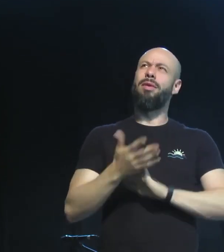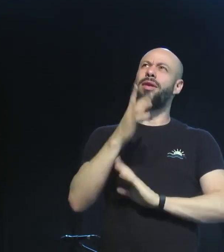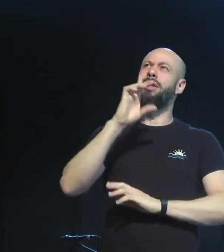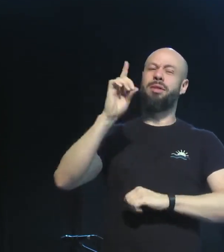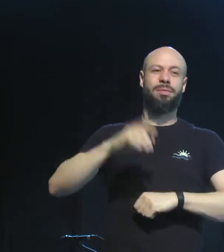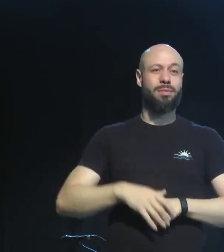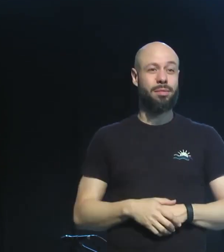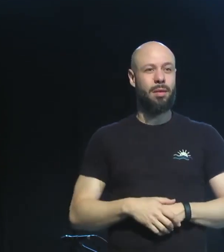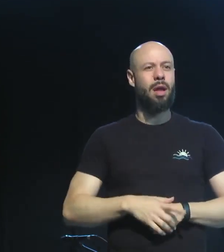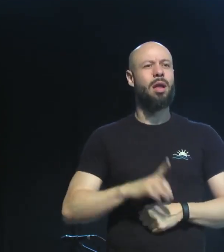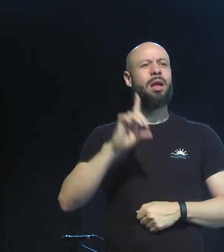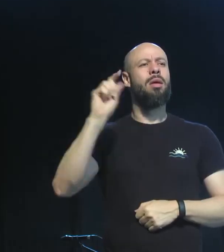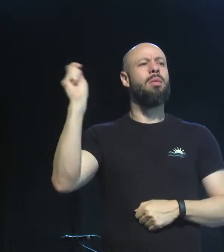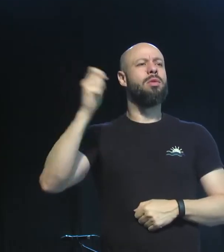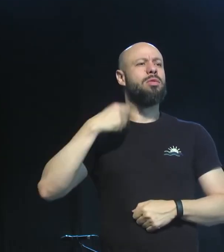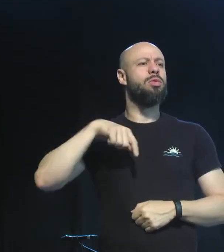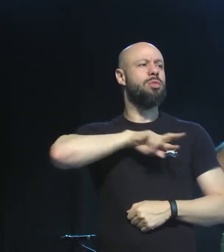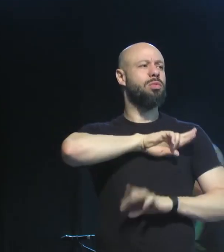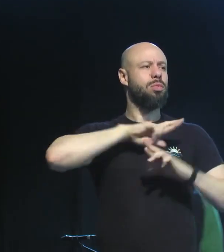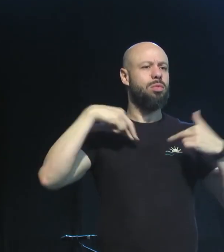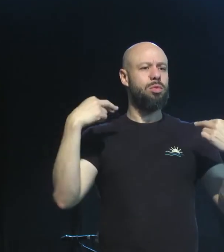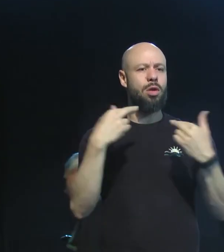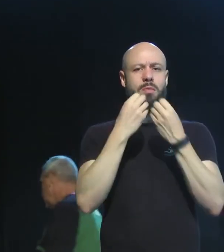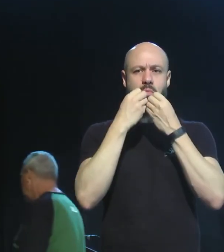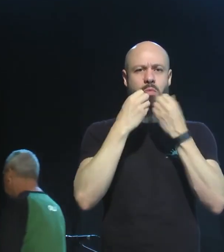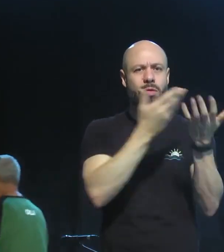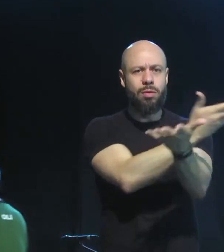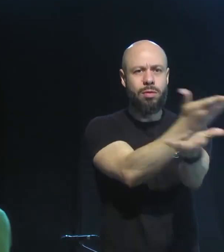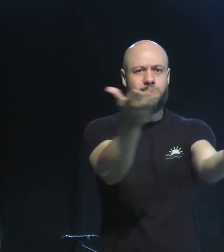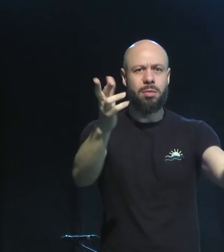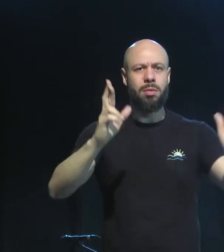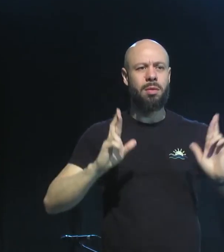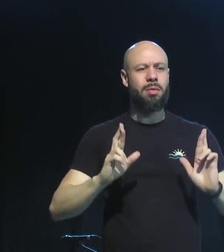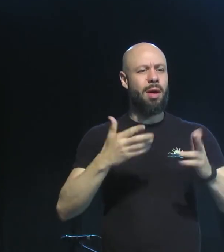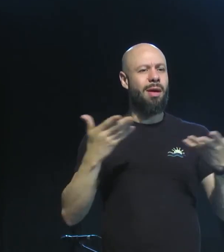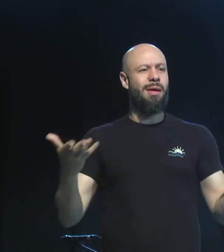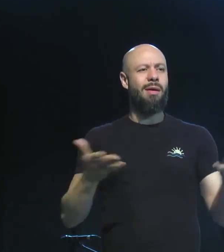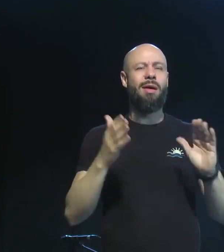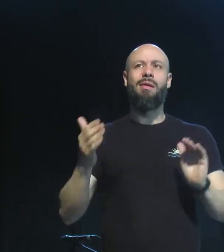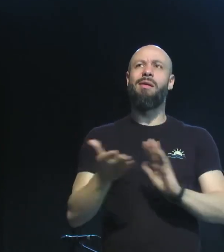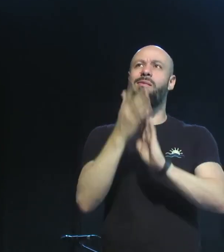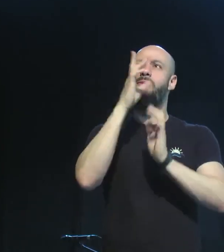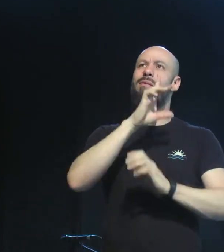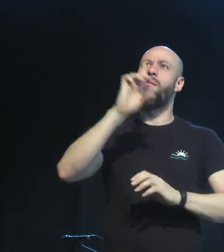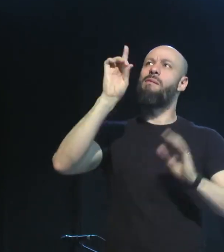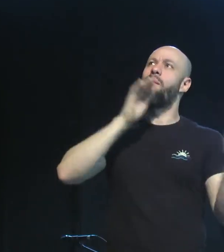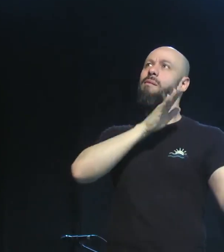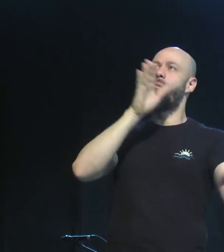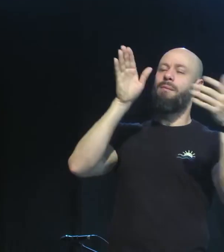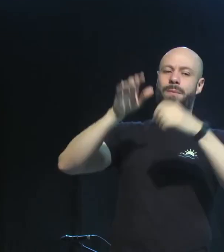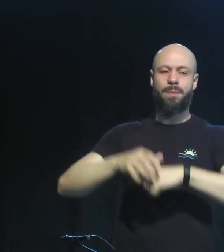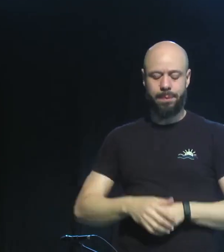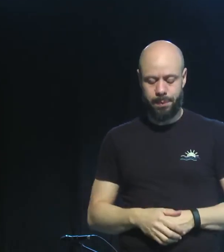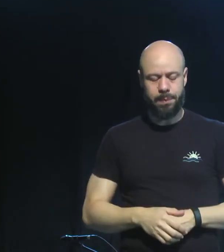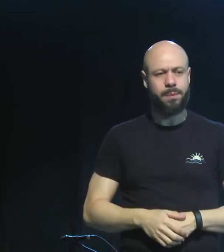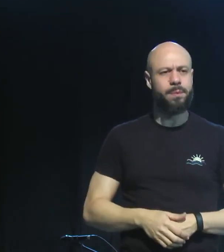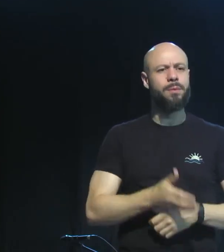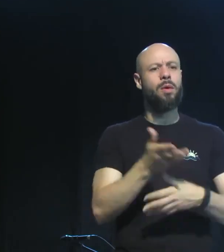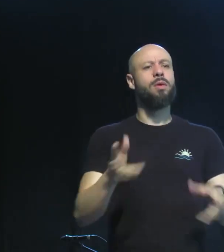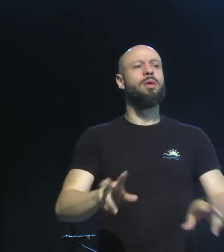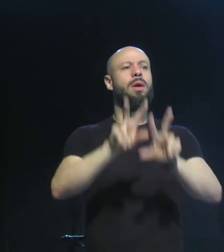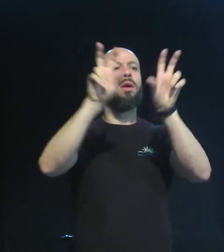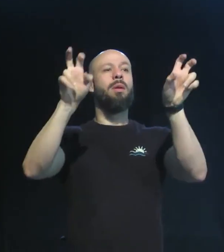que Ele nos concede de estarmos reunidos. Você é muito bem-vindo para juntos celebrarmos ao nome do nosso Deus. E hoje eu vou falar a respeito de